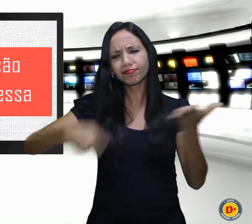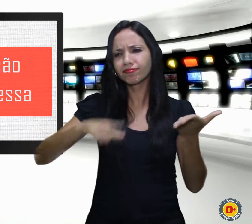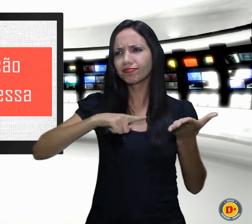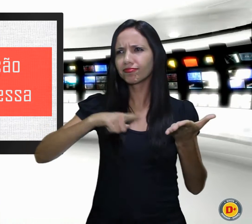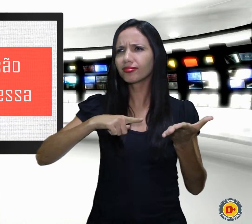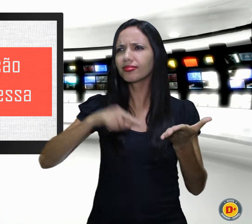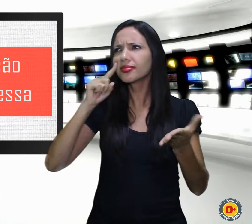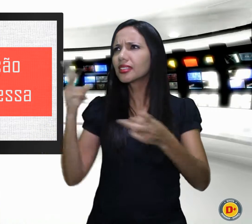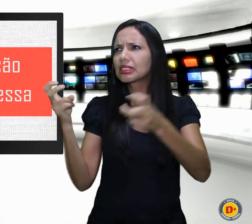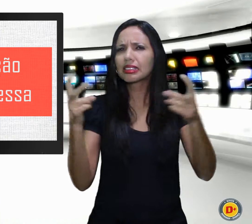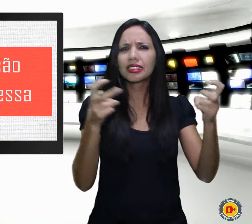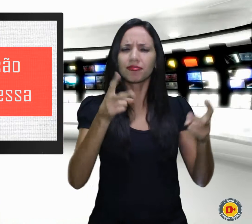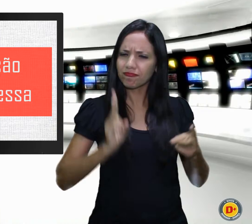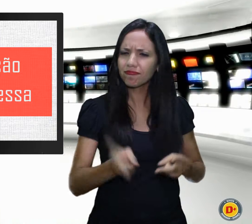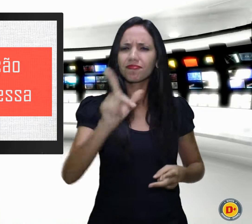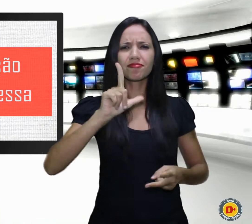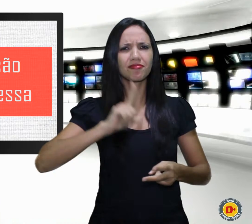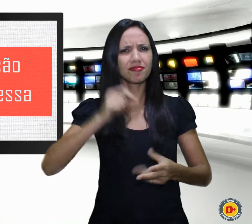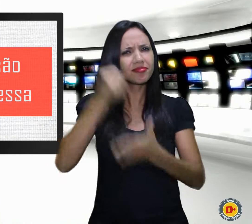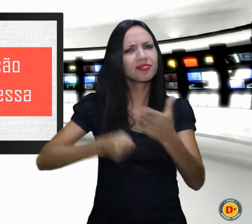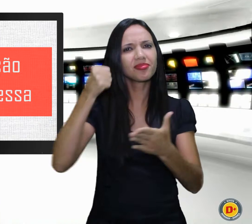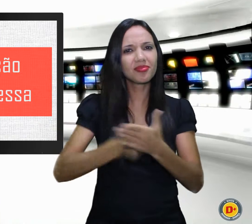pelos direitos em todas as esferas da vida.